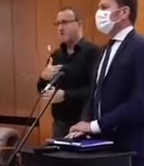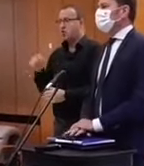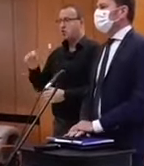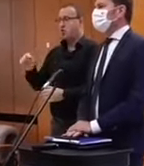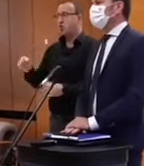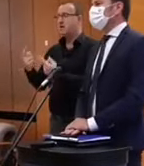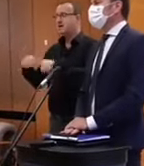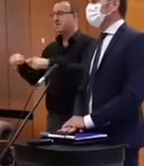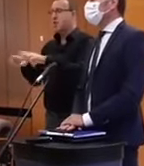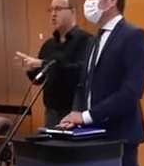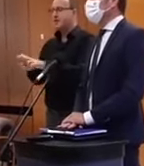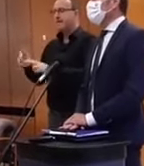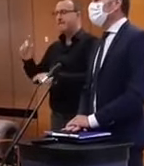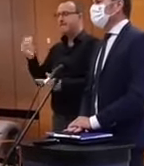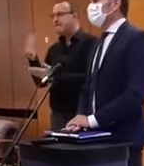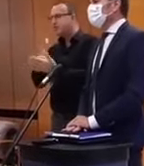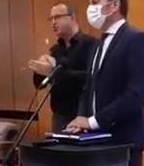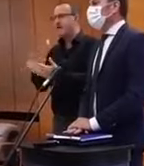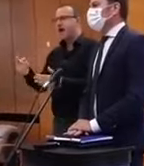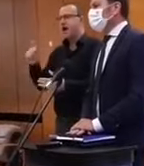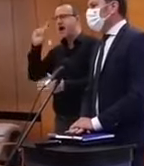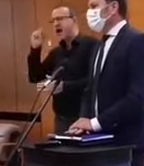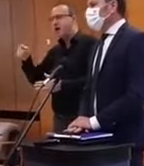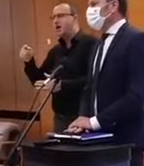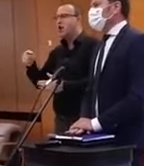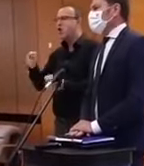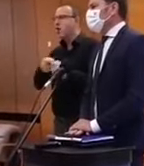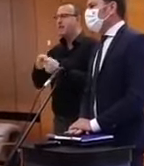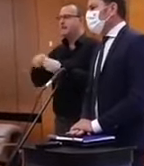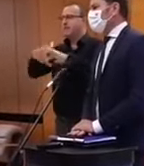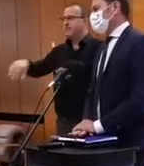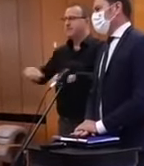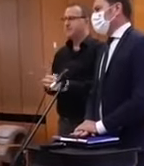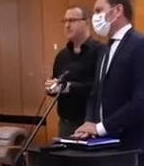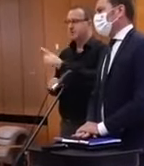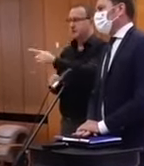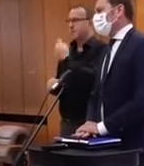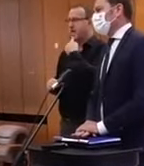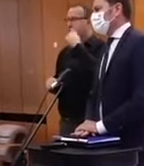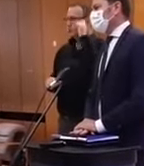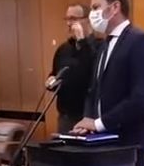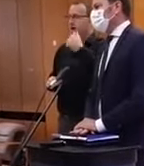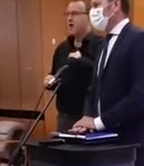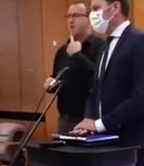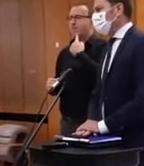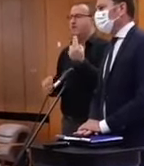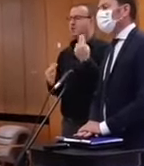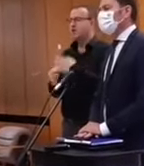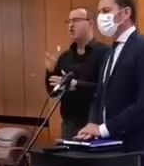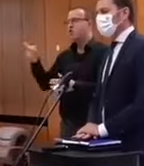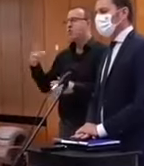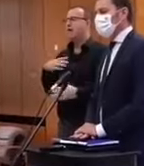toto sme rodina môže vyjúť ako zámienku povali koalície vlády? Preto ste povedali, že zámienka, preto ja budem hovoriť o podstate. Toto sú